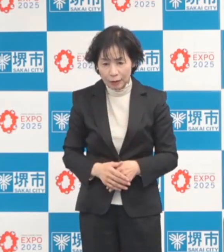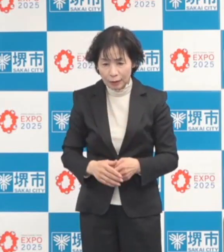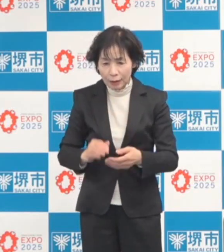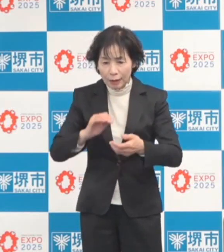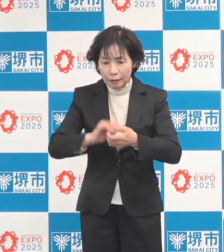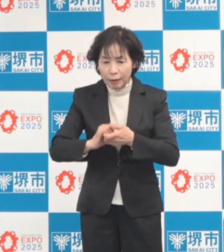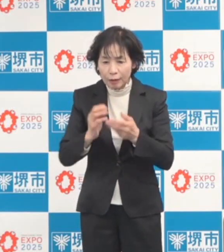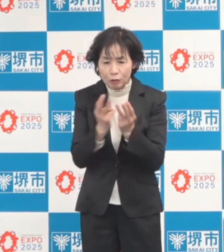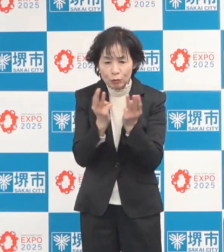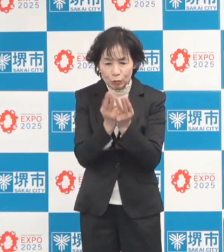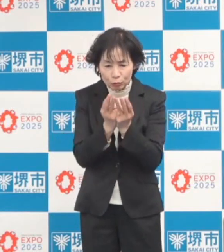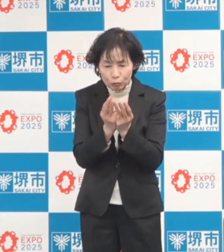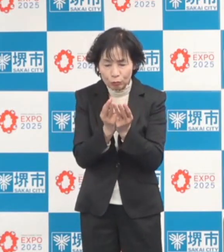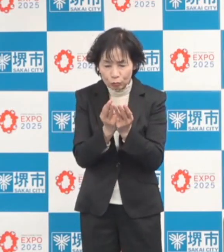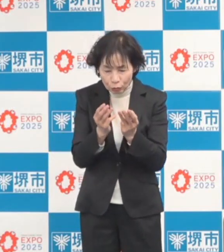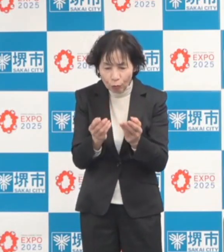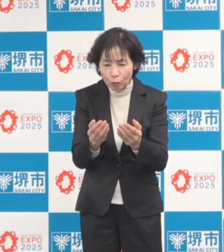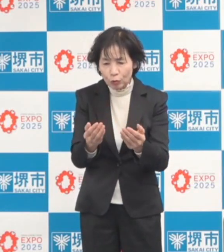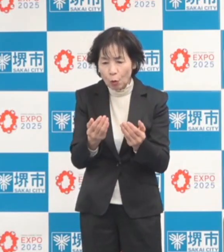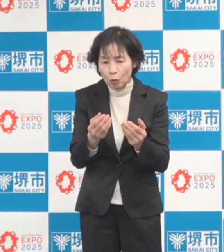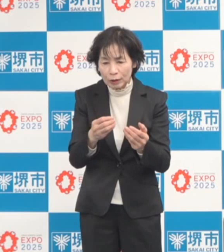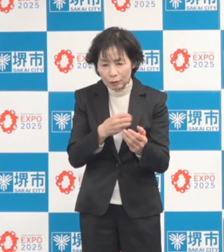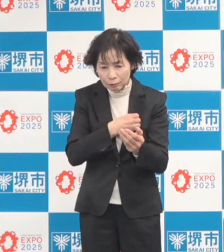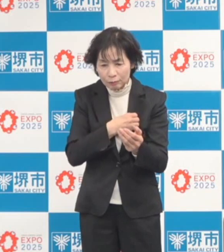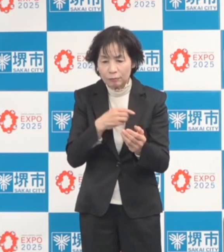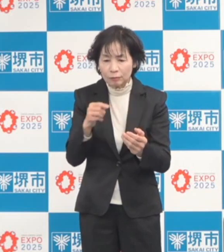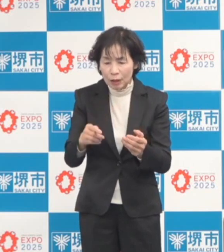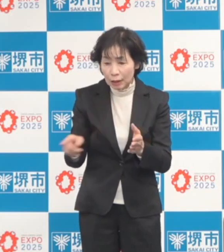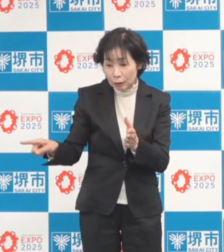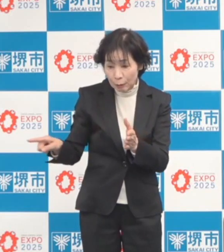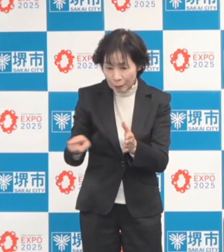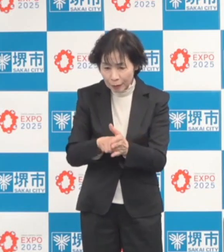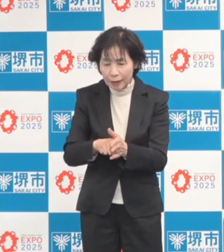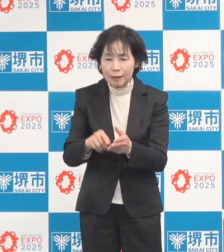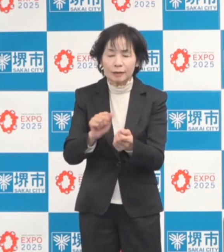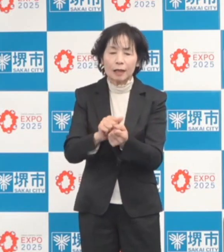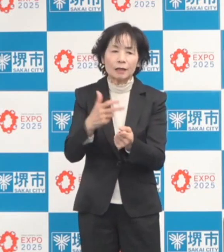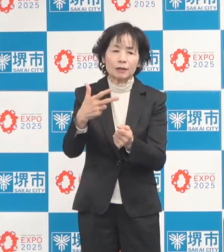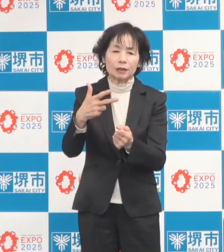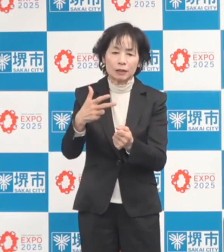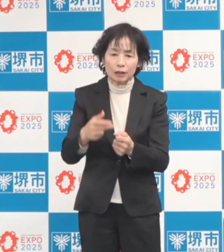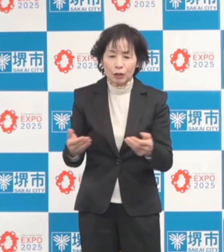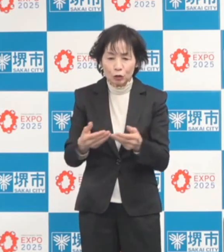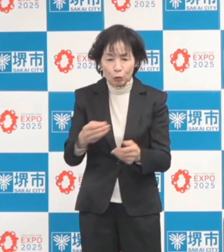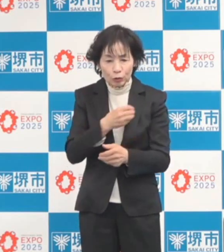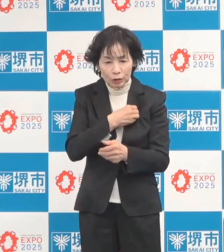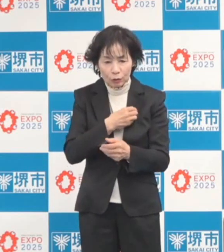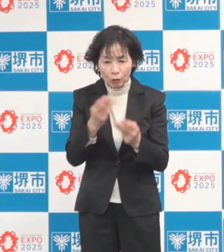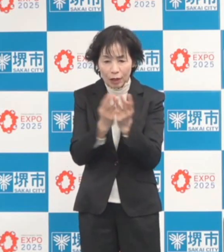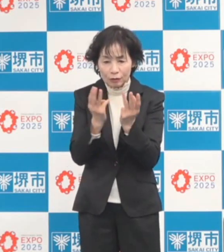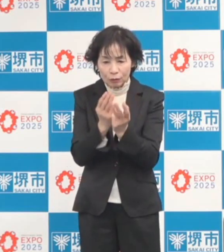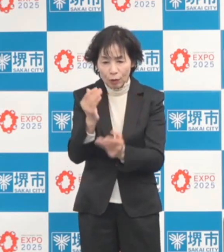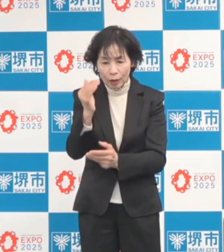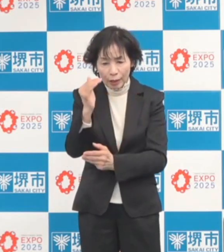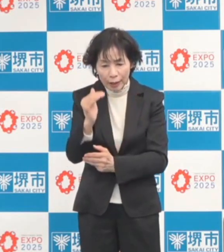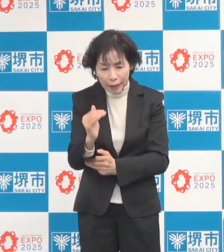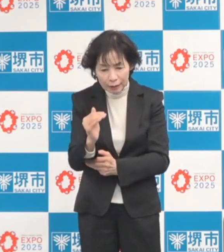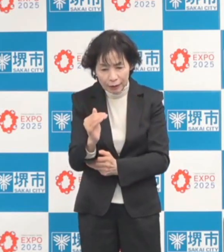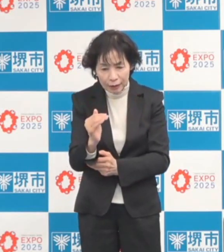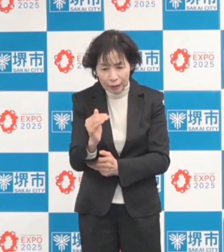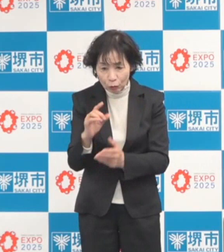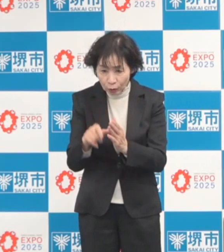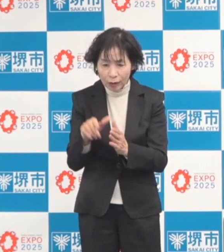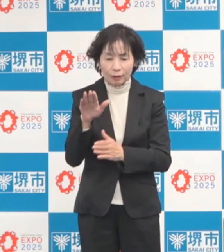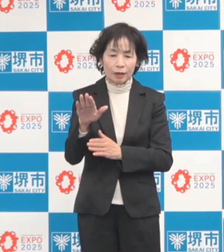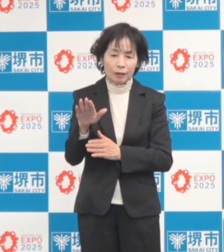の要員の管理ですね、これまで堺市においては職員の数をググッと減らしてきた時期があり